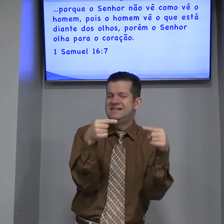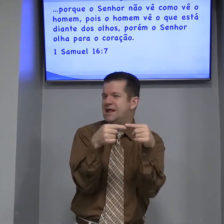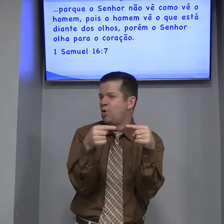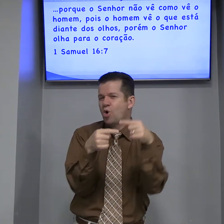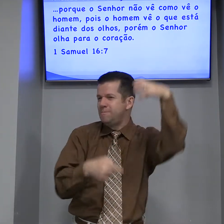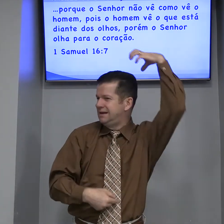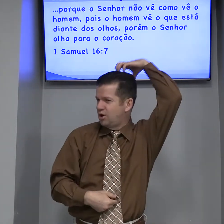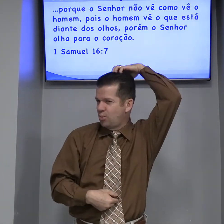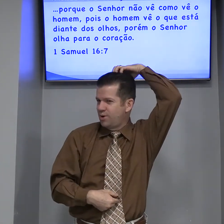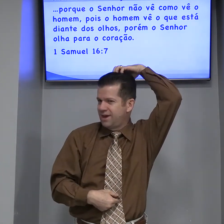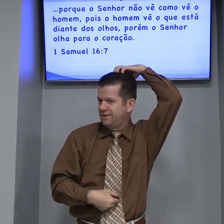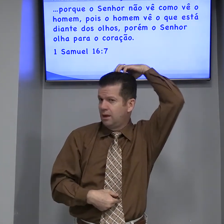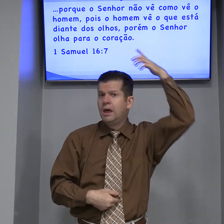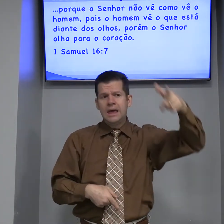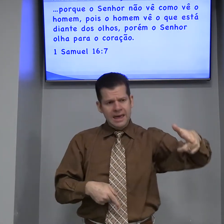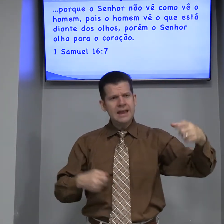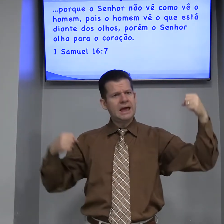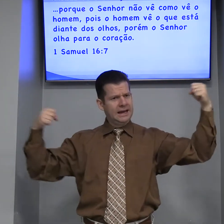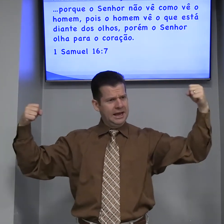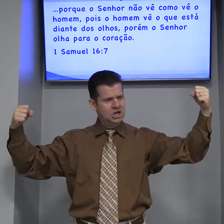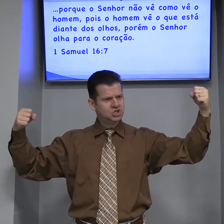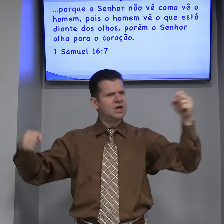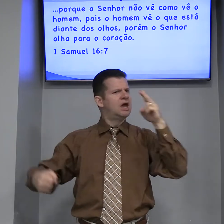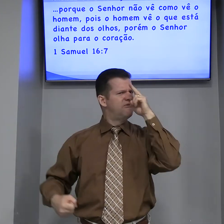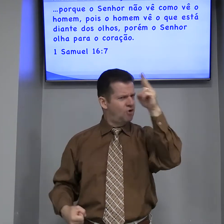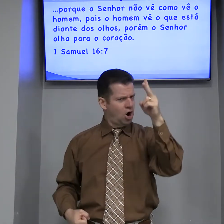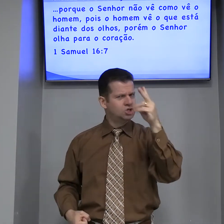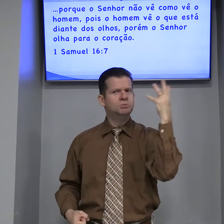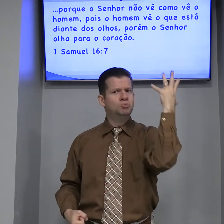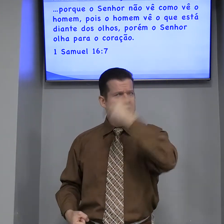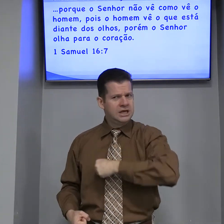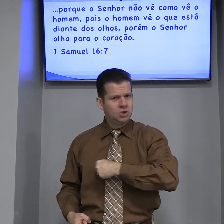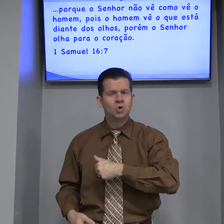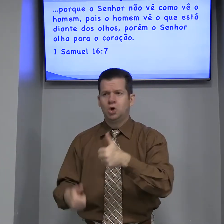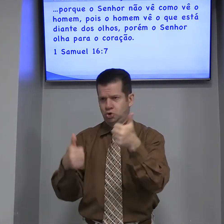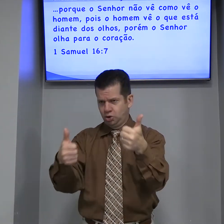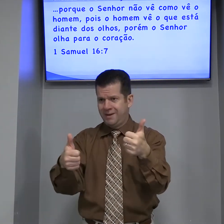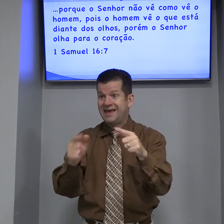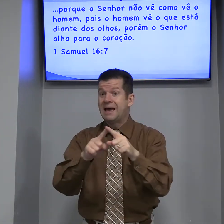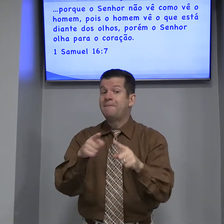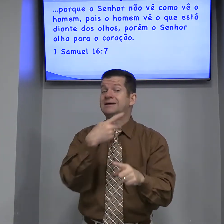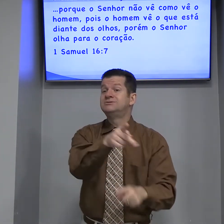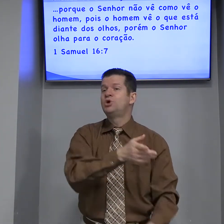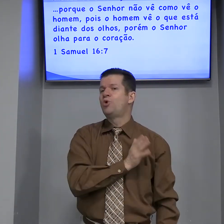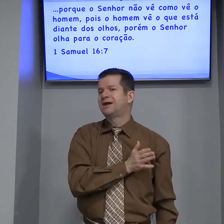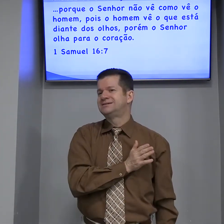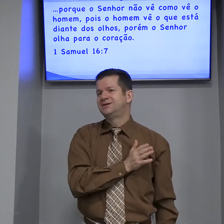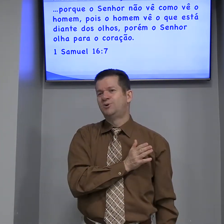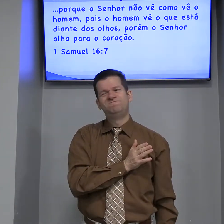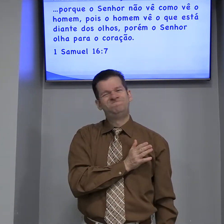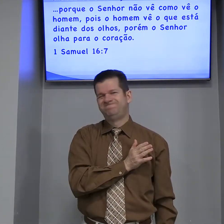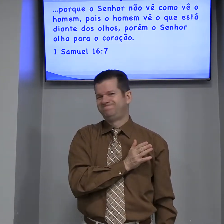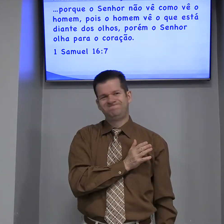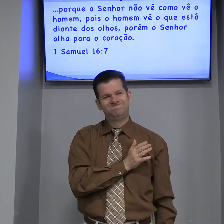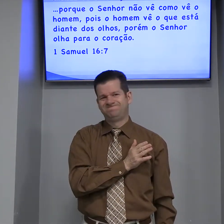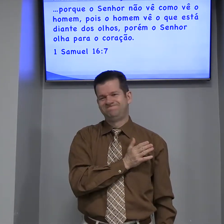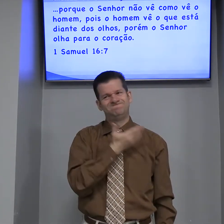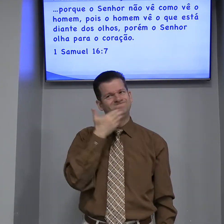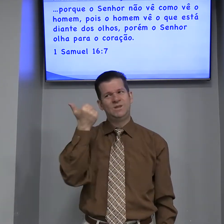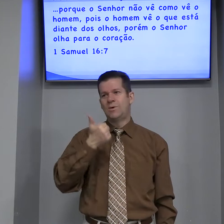não combina com o rei. Ele é grande, forte, bonito, tudo bem, mas o seu coração não é